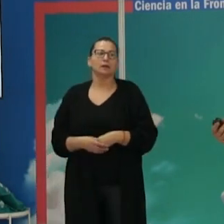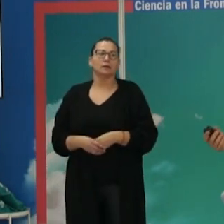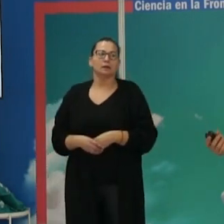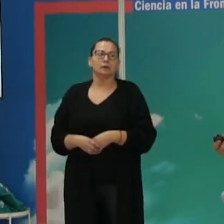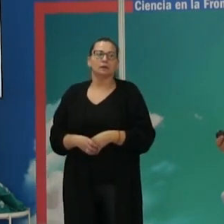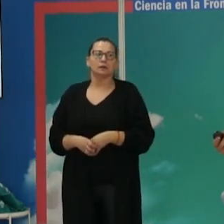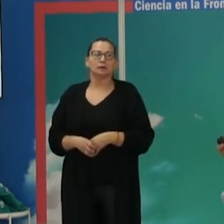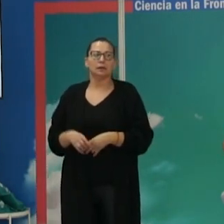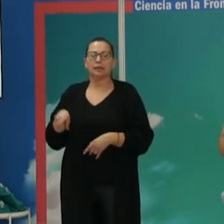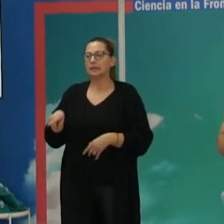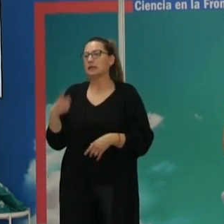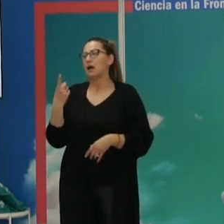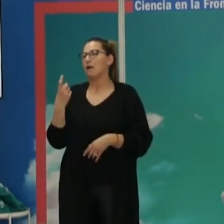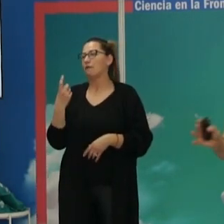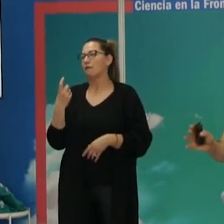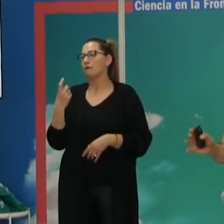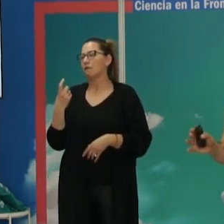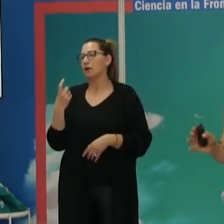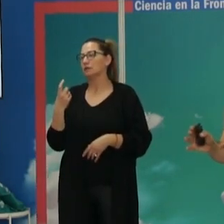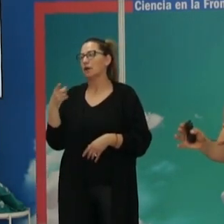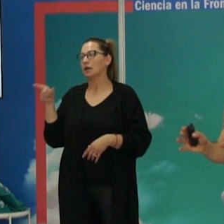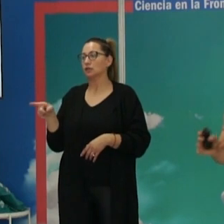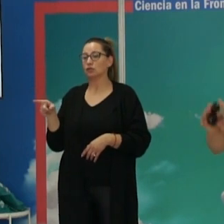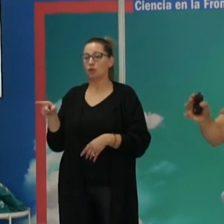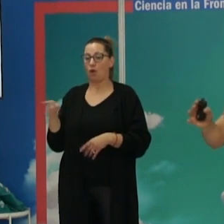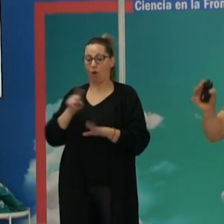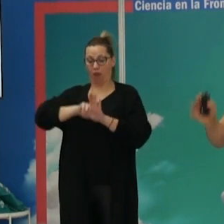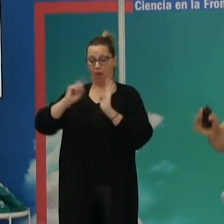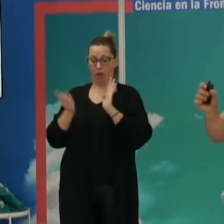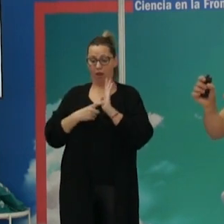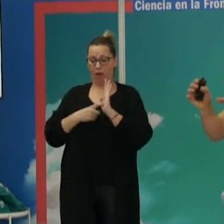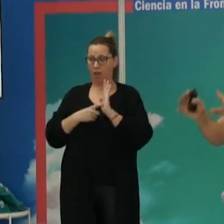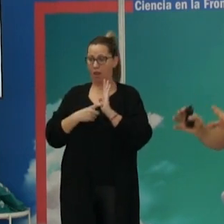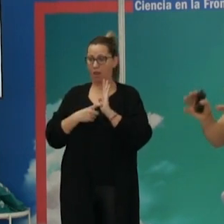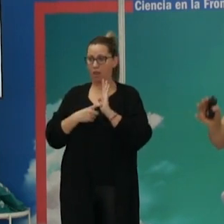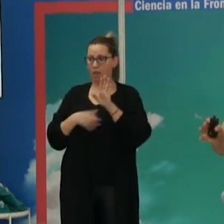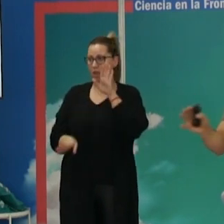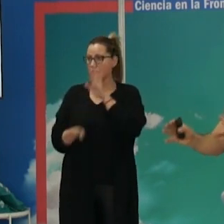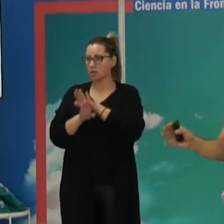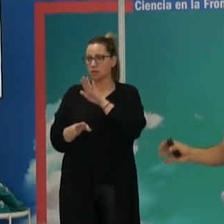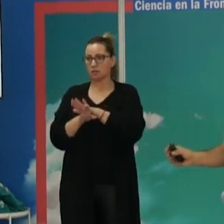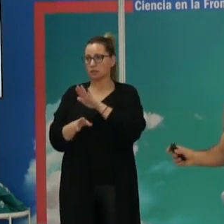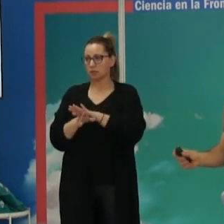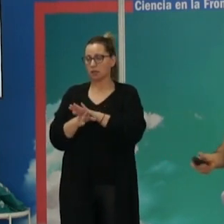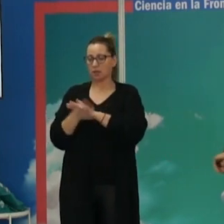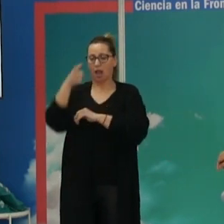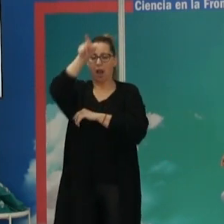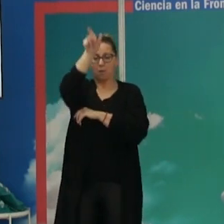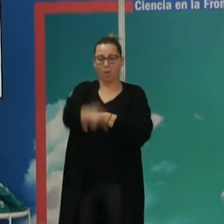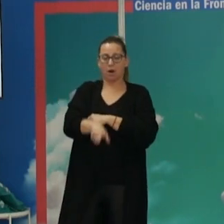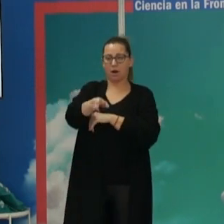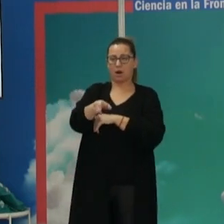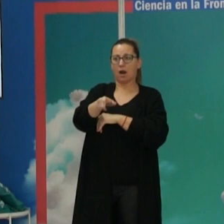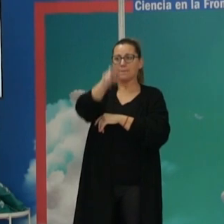esa falta de consenso científico, eso no se ha traducido en la ley. La ley sigue reconociendo a las personas en muerte cerebral como muertas.